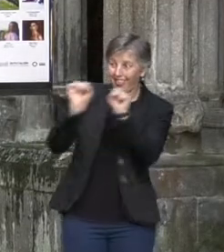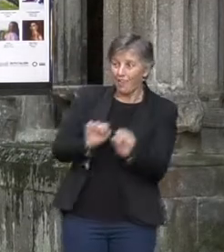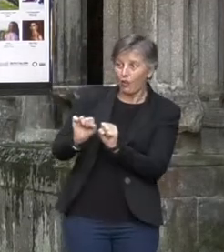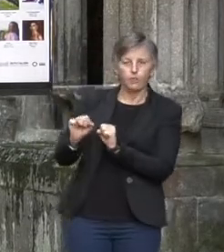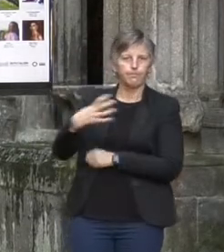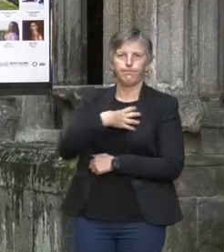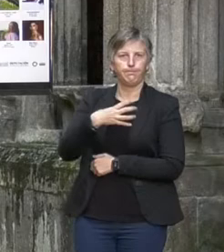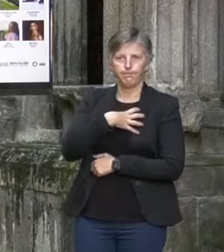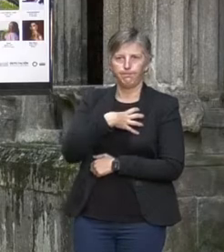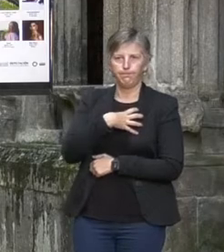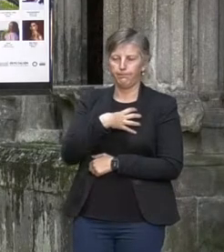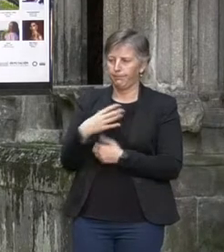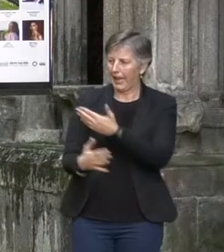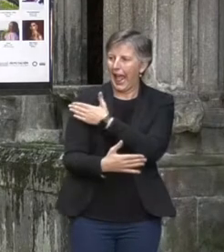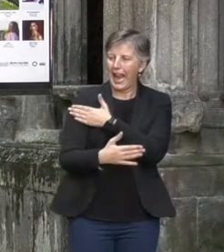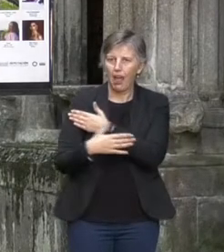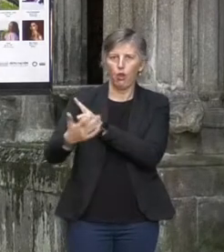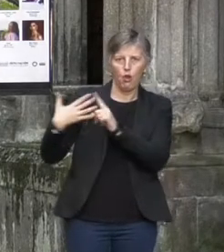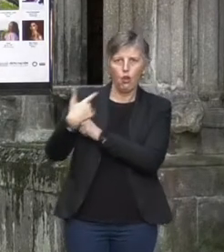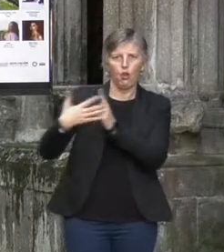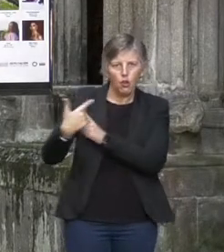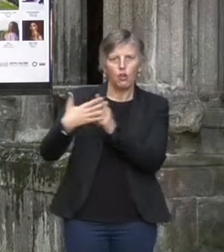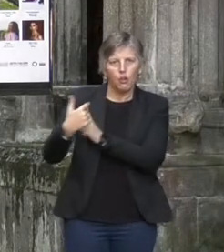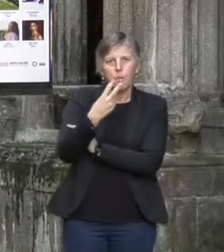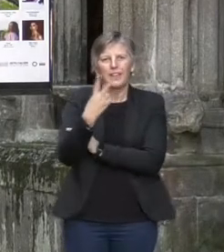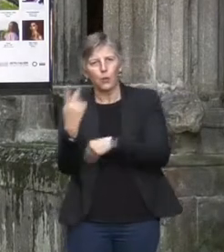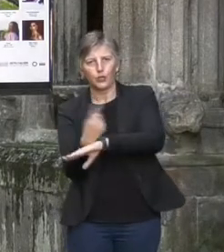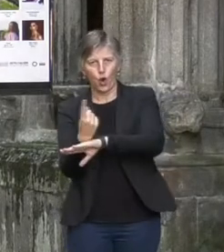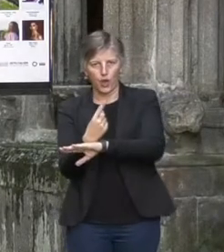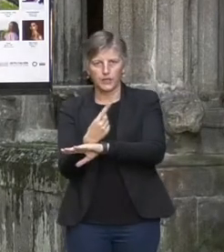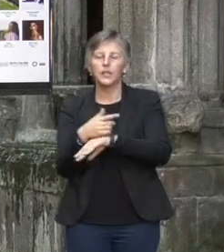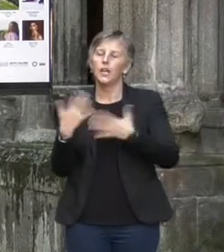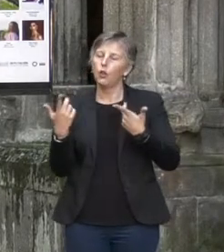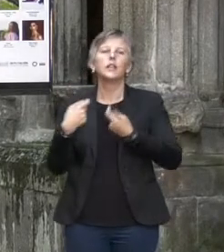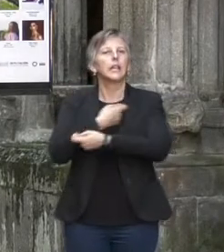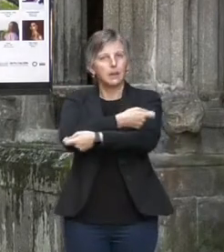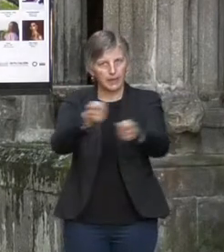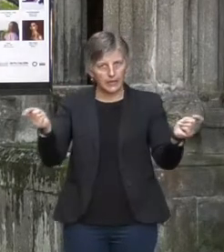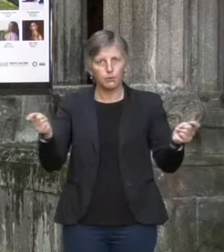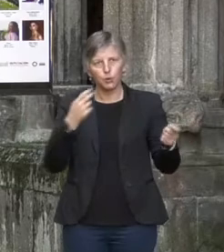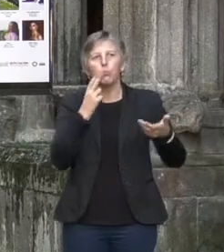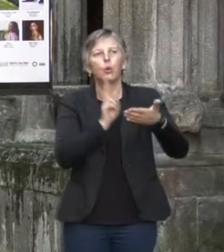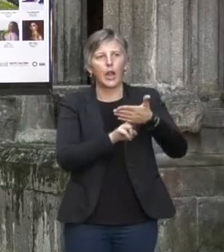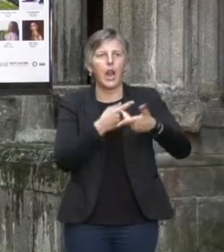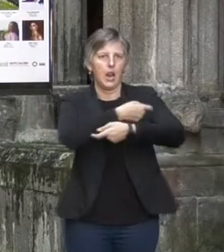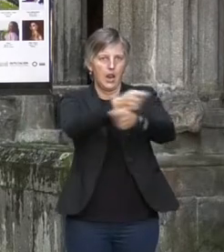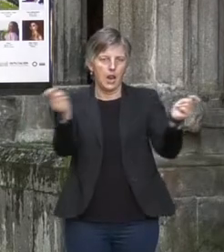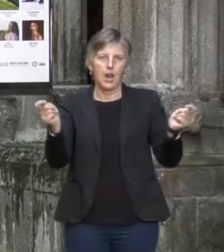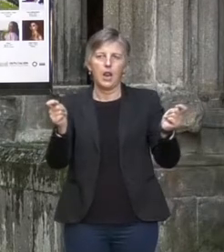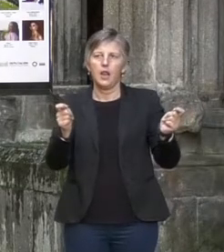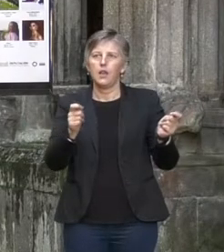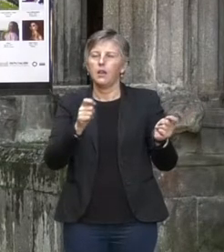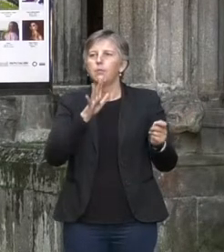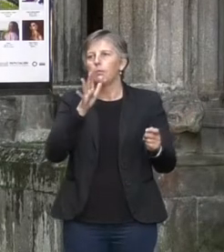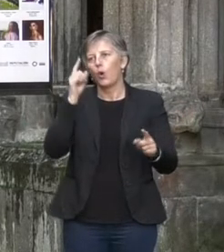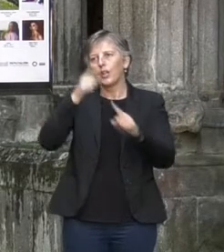teu agresor que está contigo maltratándote 24 horas. Así que repartiremos esa postai para que todos os deputados